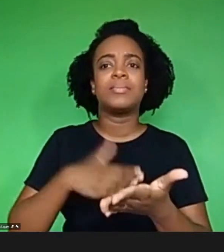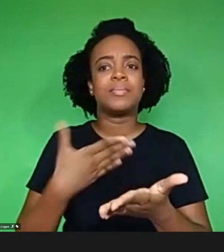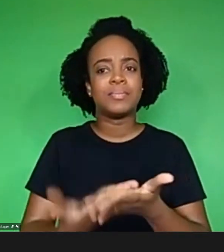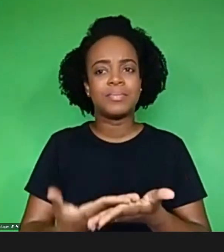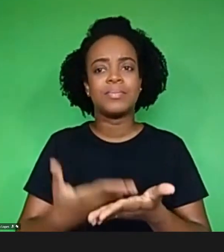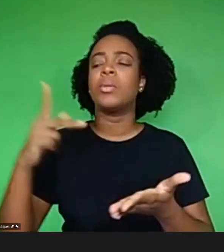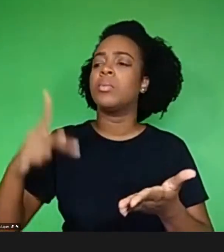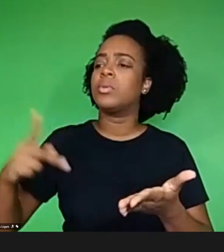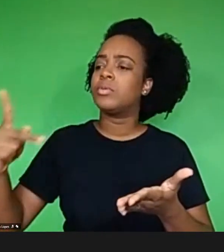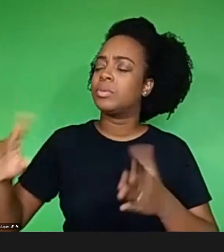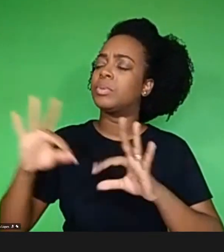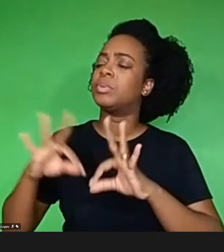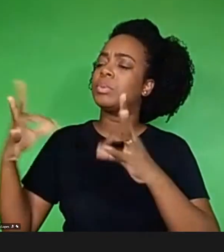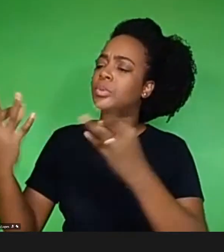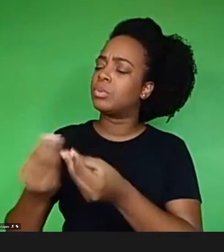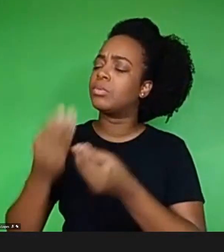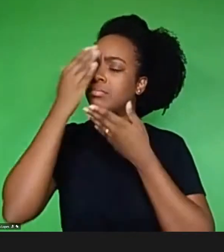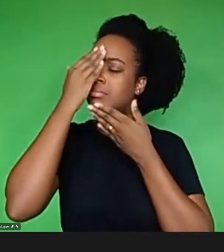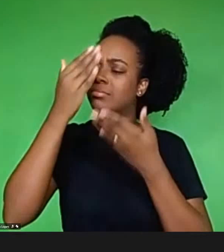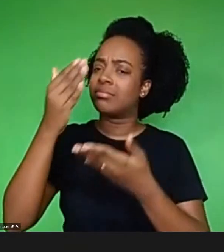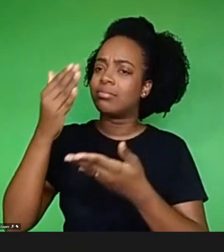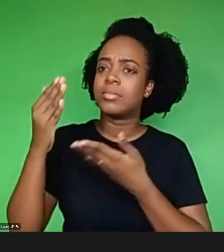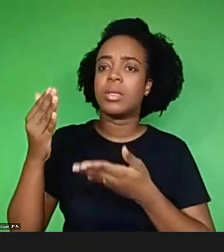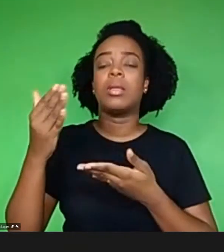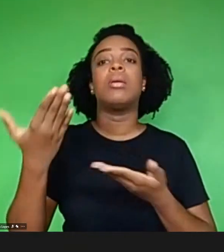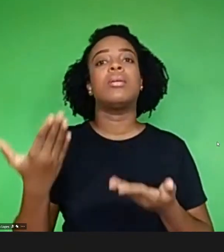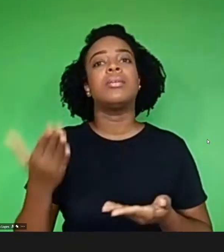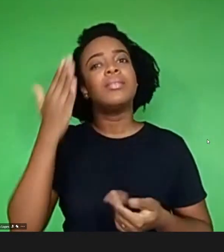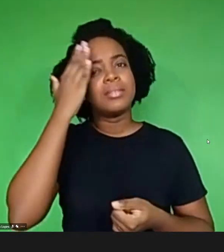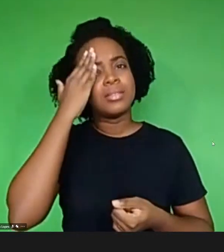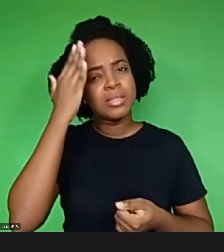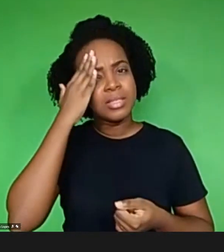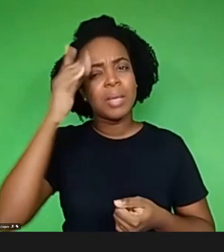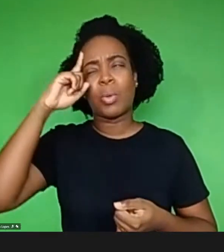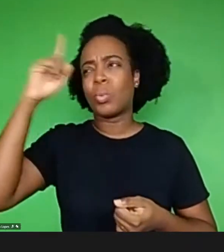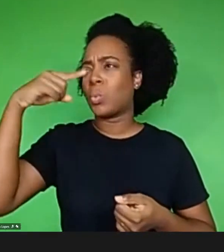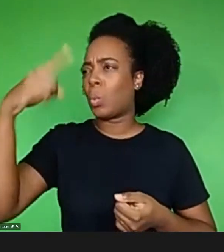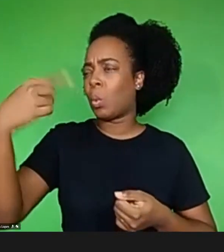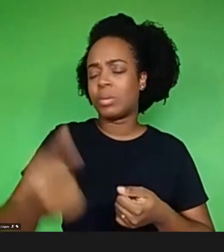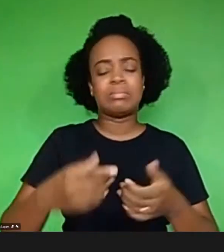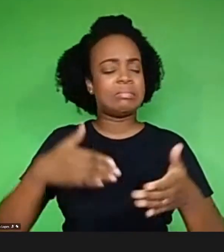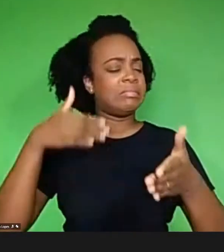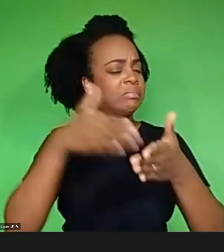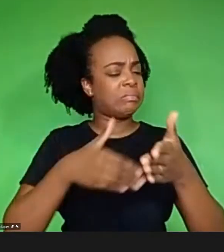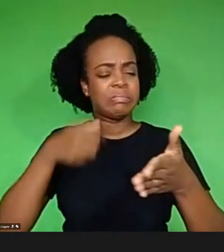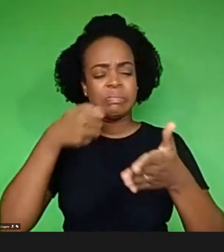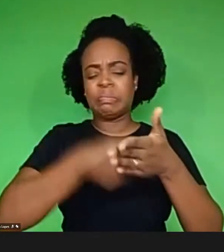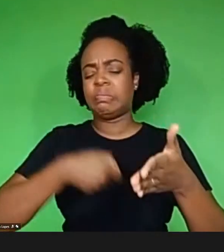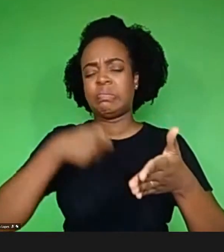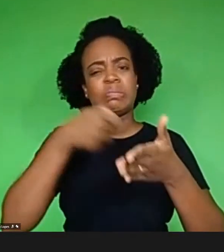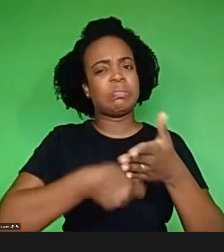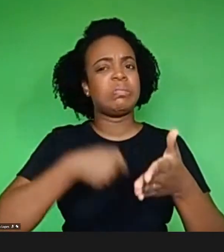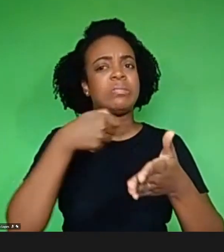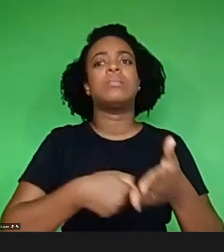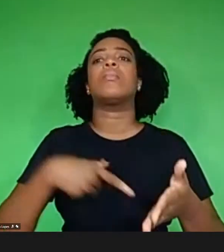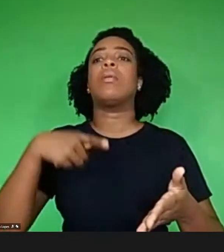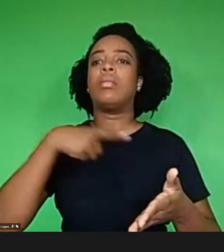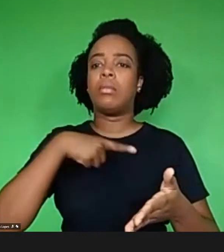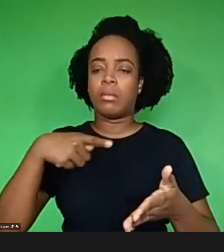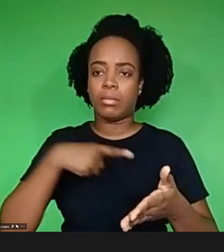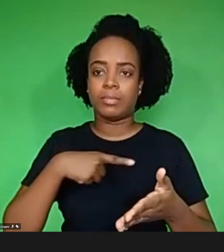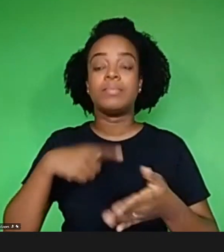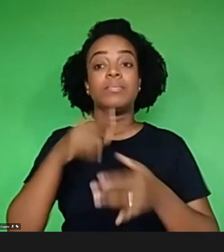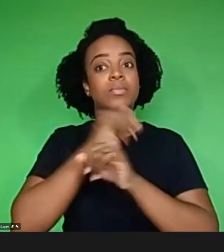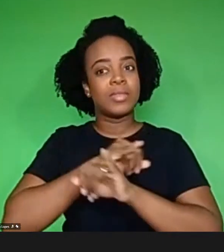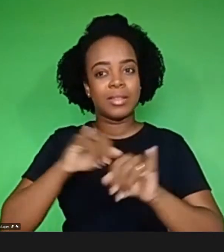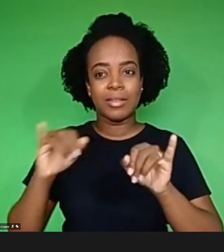né? E, assim, a gente sabe que é uma batalha diária. E dizer aos nossos alunos, mais uma vez, aos pais,